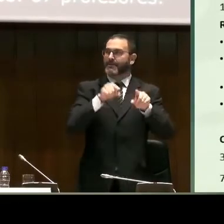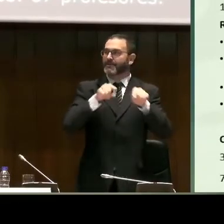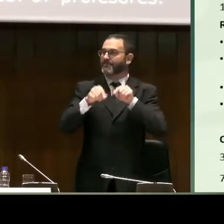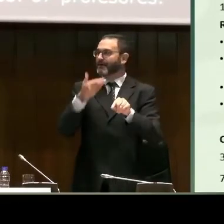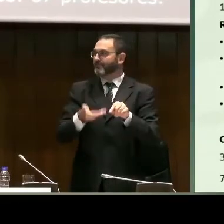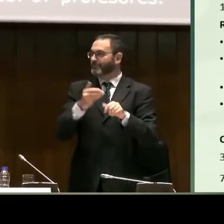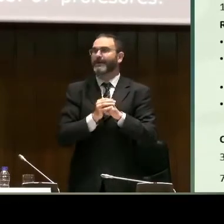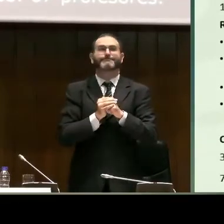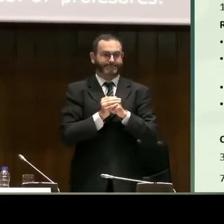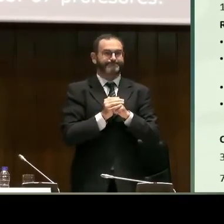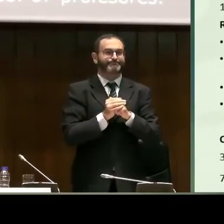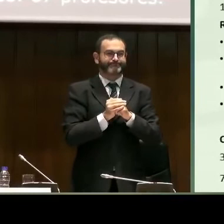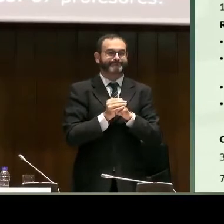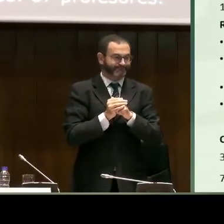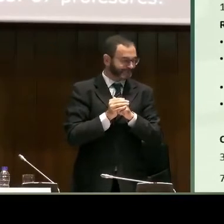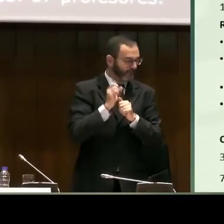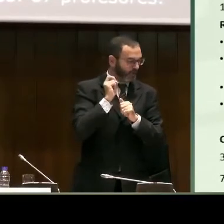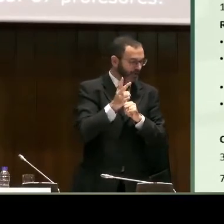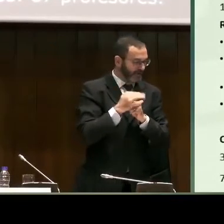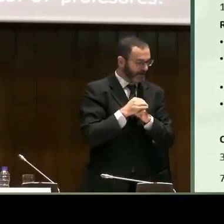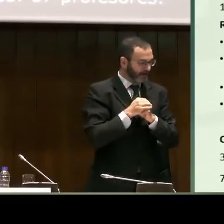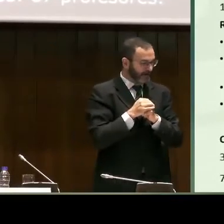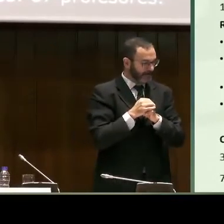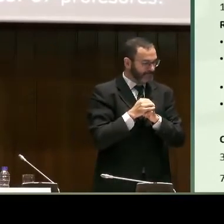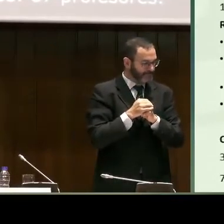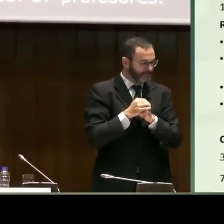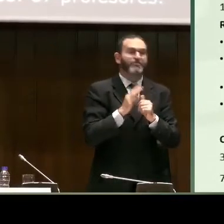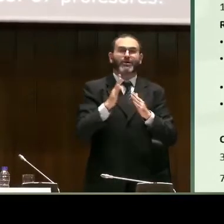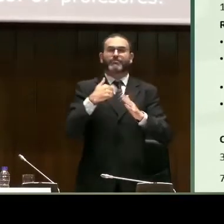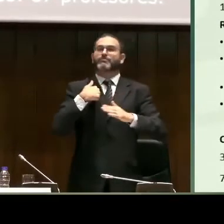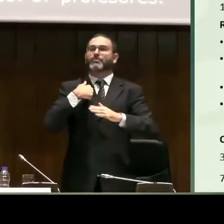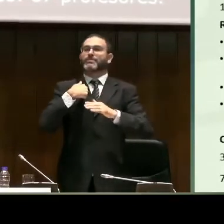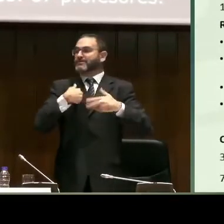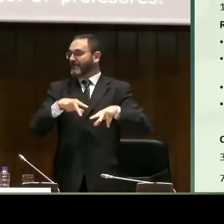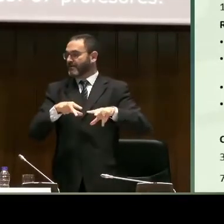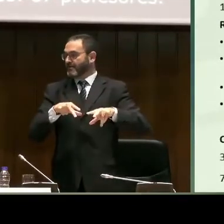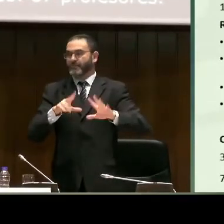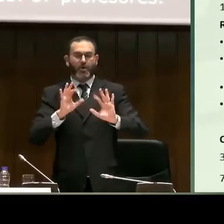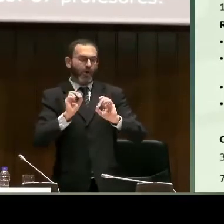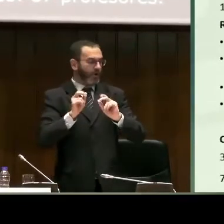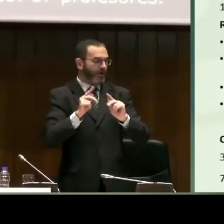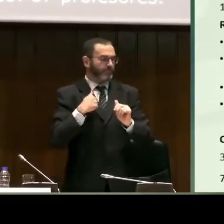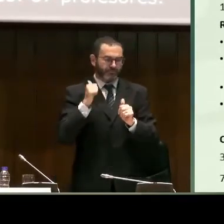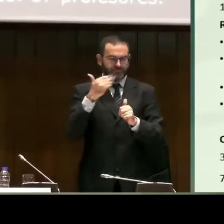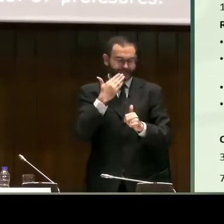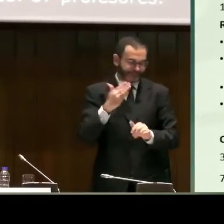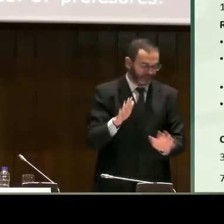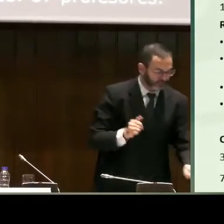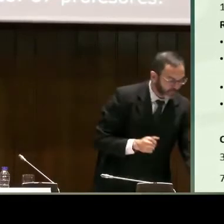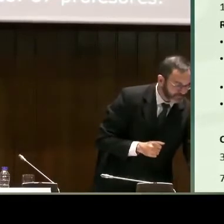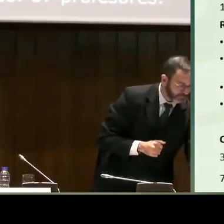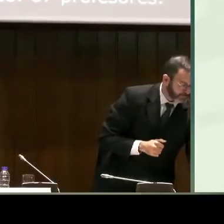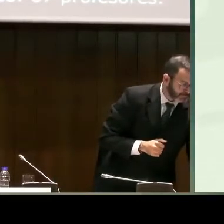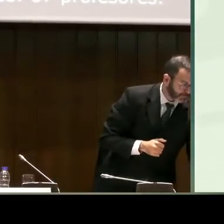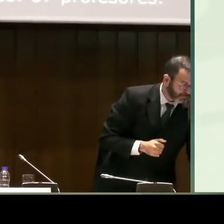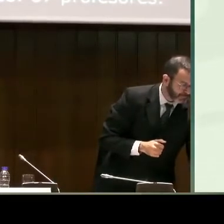Bueno, pues voy a cambiar mi plan y voy a seleccionar lo más importante. Muy bien. No,